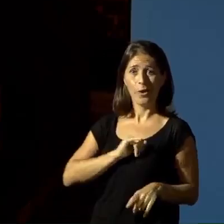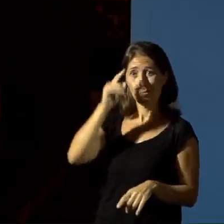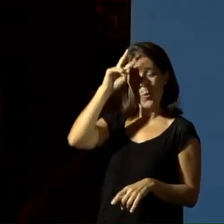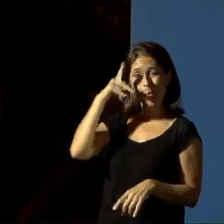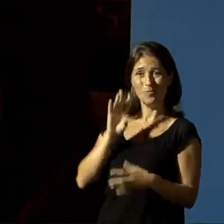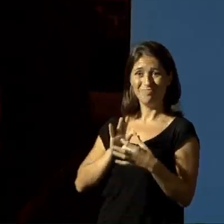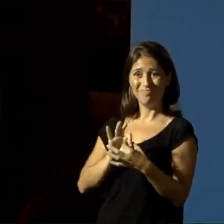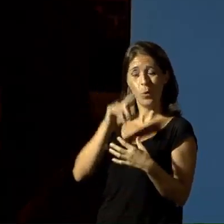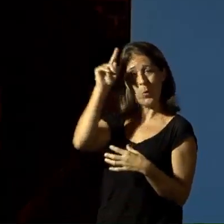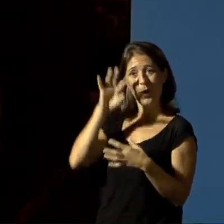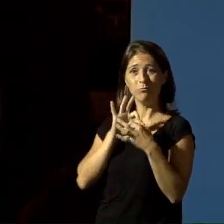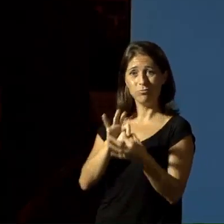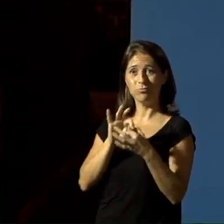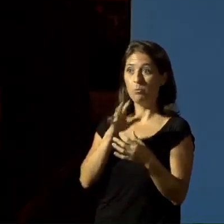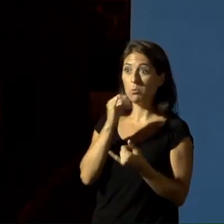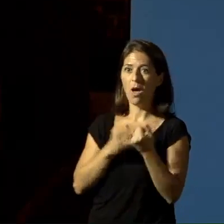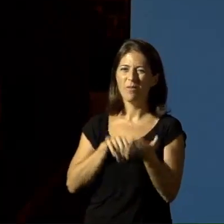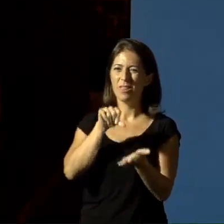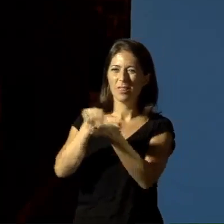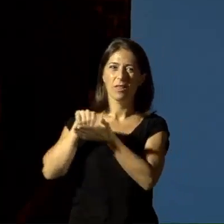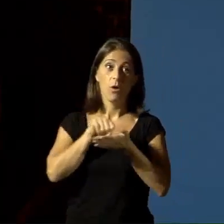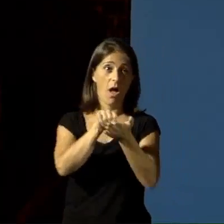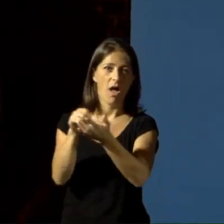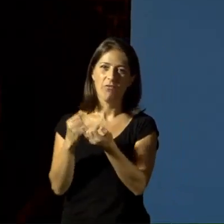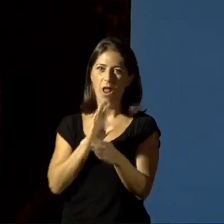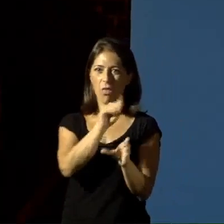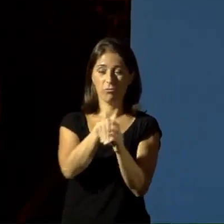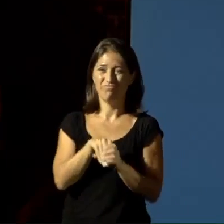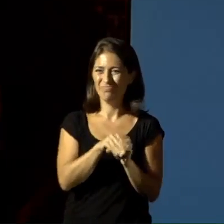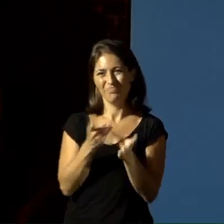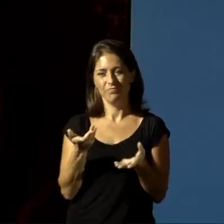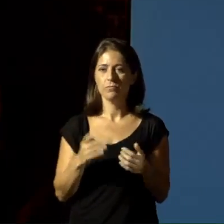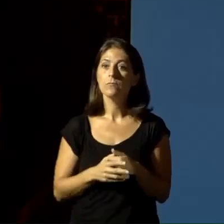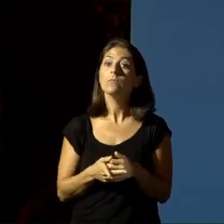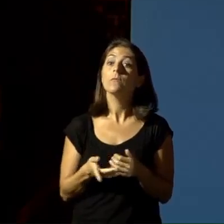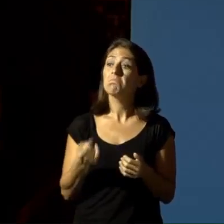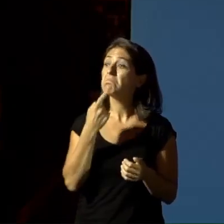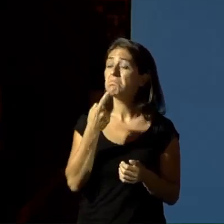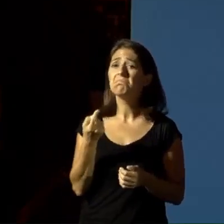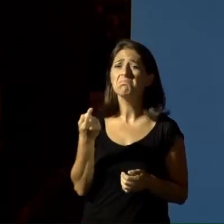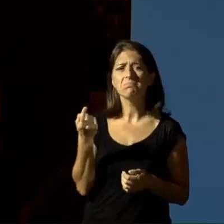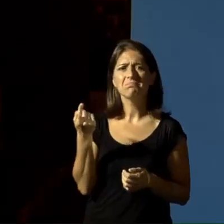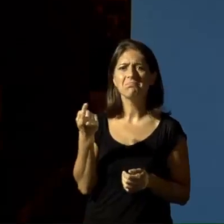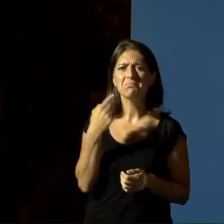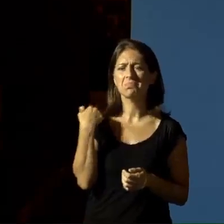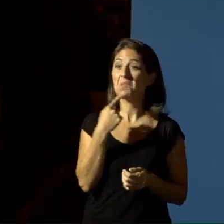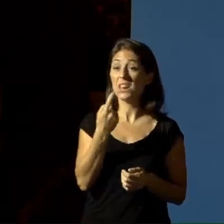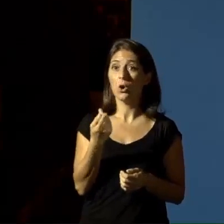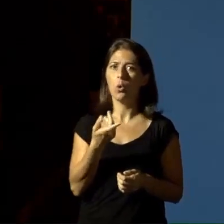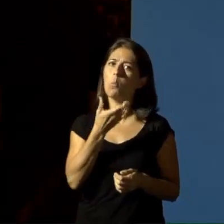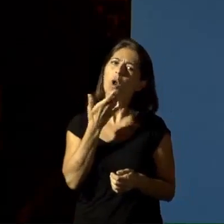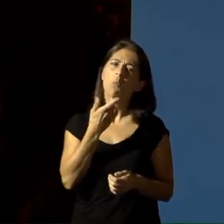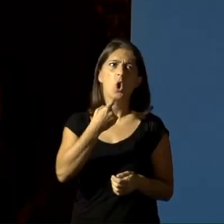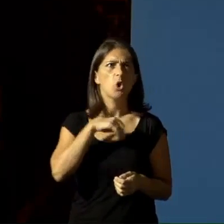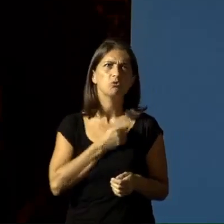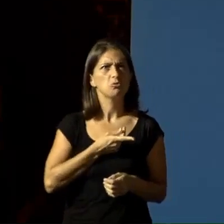as cidades están convertidas en un seo da barbarie como a do PP, pois dixo nada menos que si conseguimos non